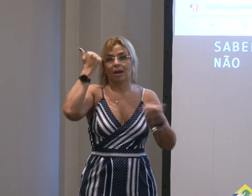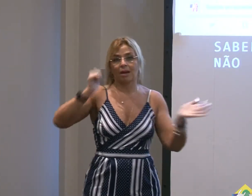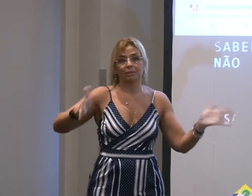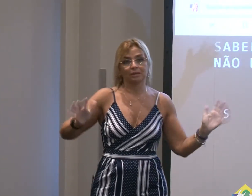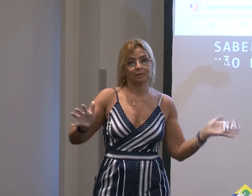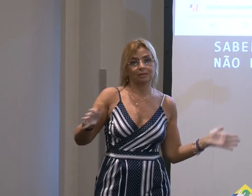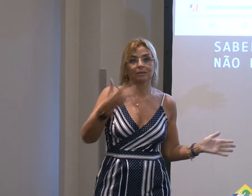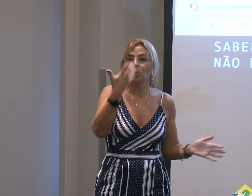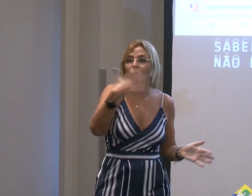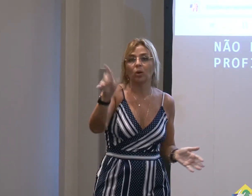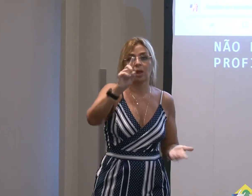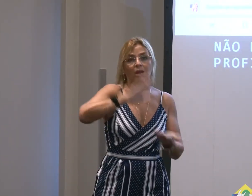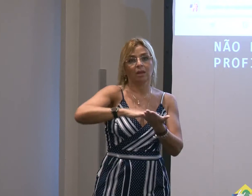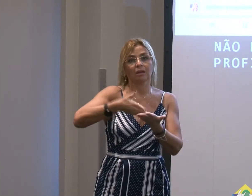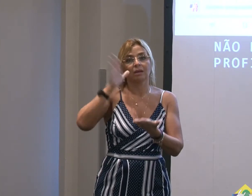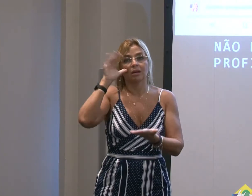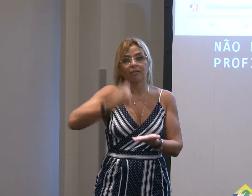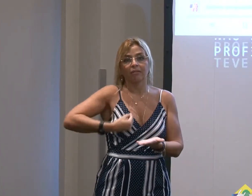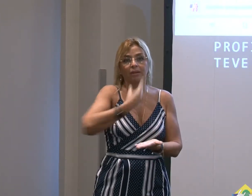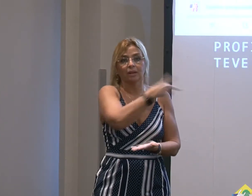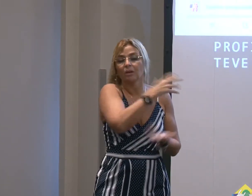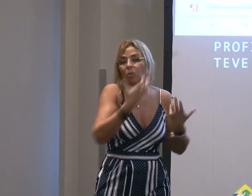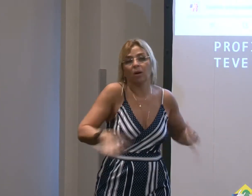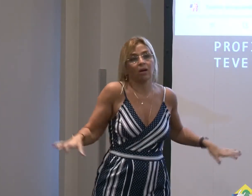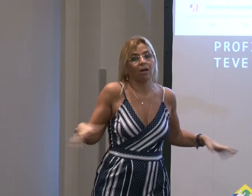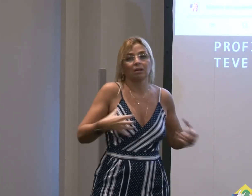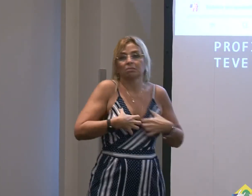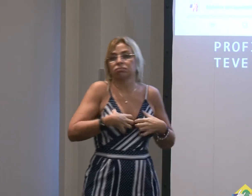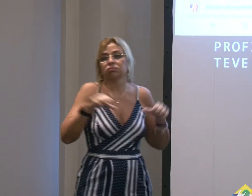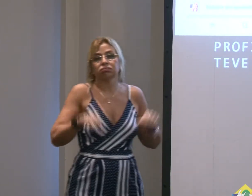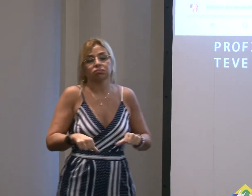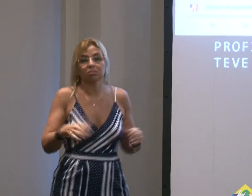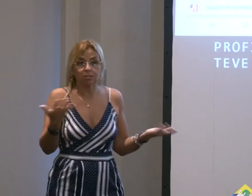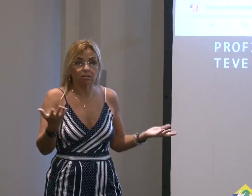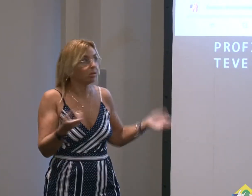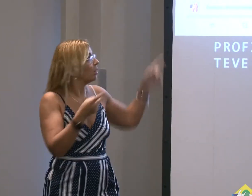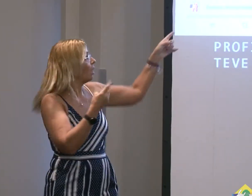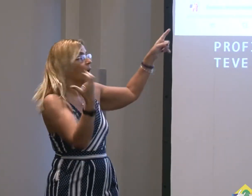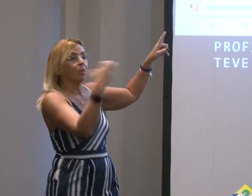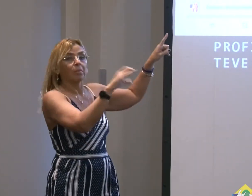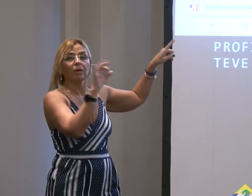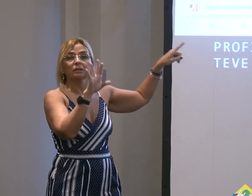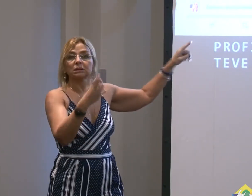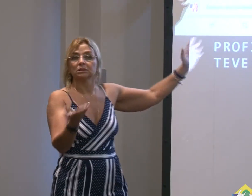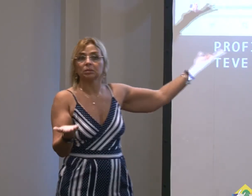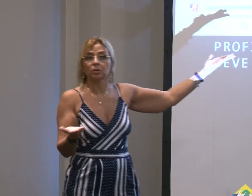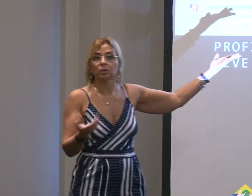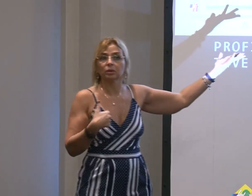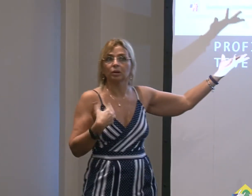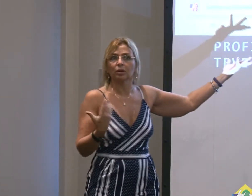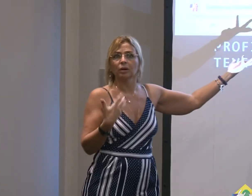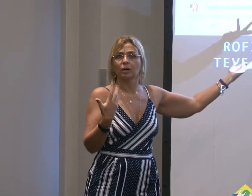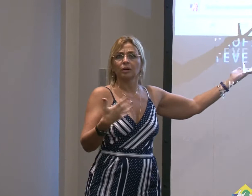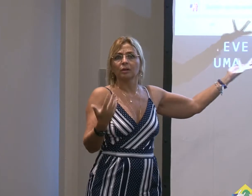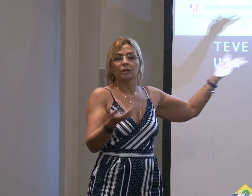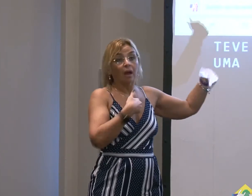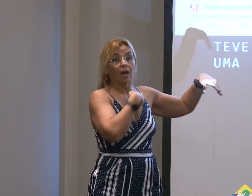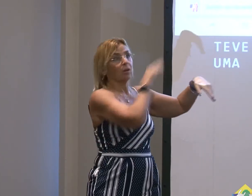questão psiquiatra, que ela queria falar a respeito de sua própria vida e não queria que o intérprete estivesse ali